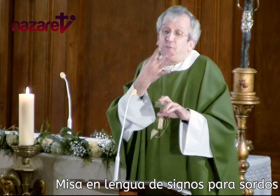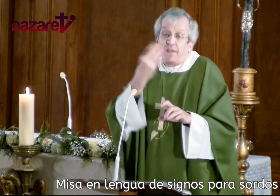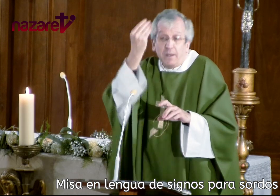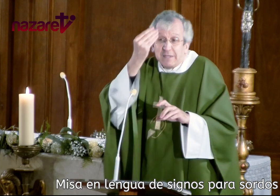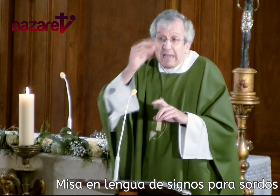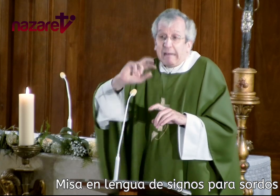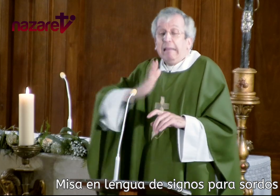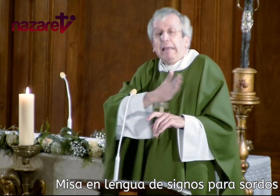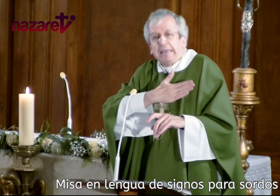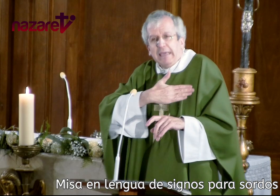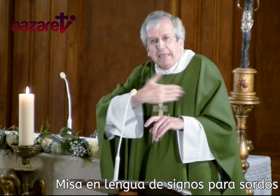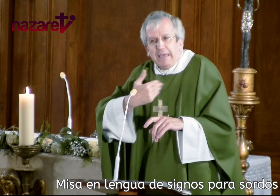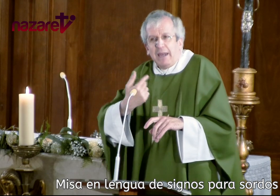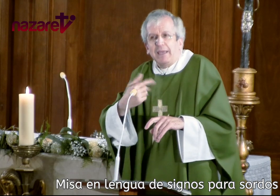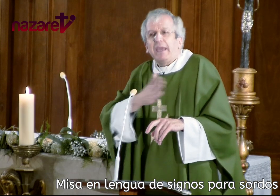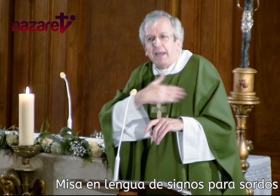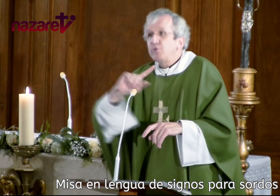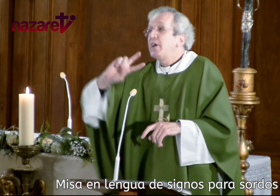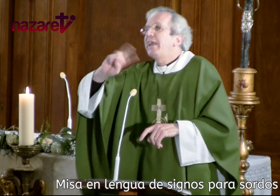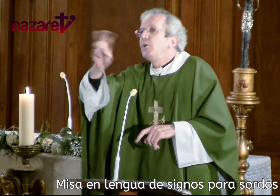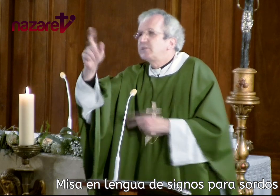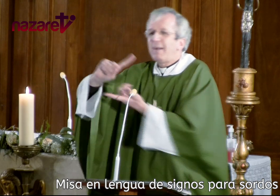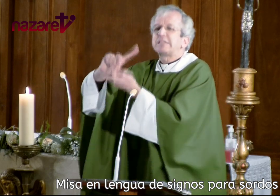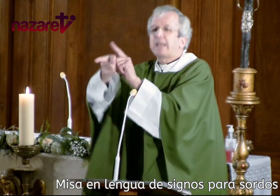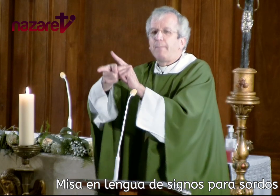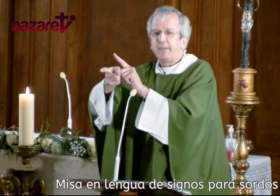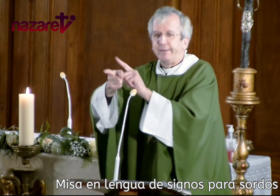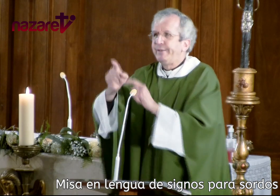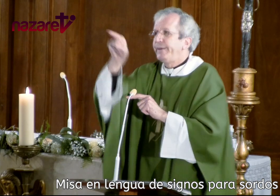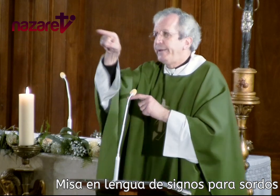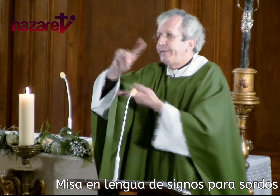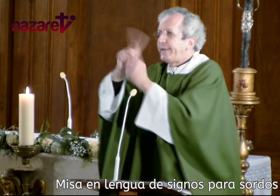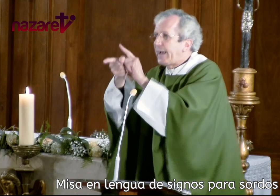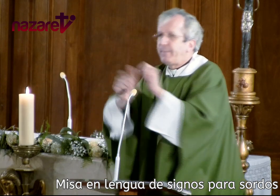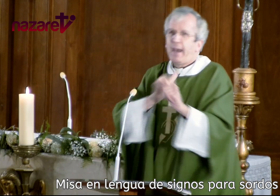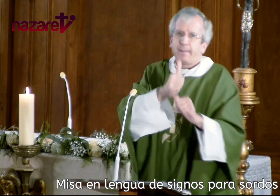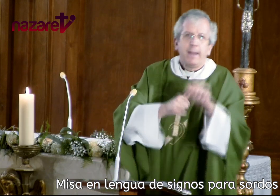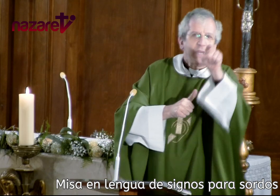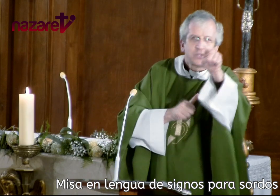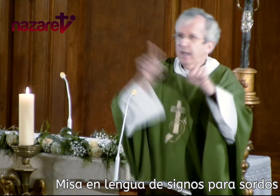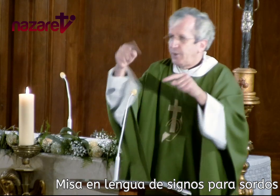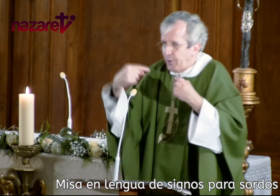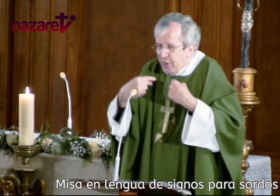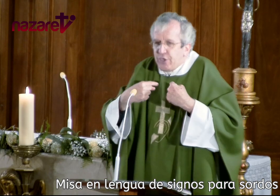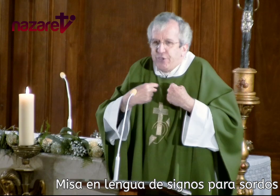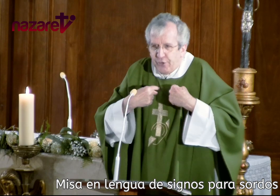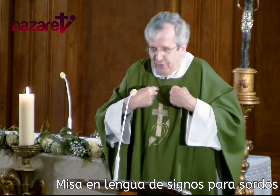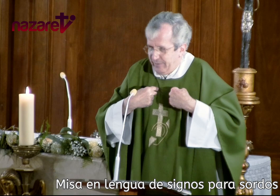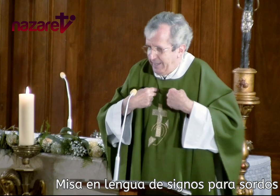fácil pensar que quiere que queremos que los demás también tienen que cambiar esto tal no no yo y